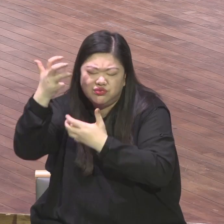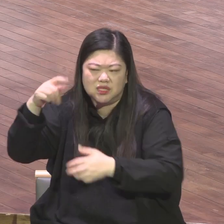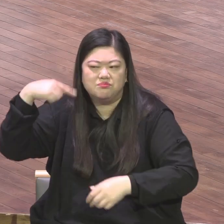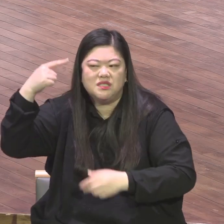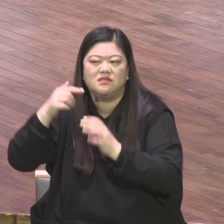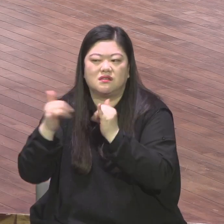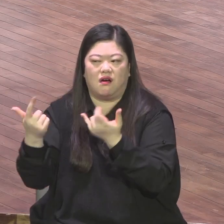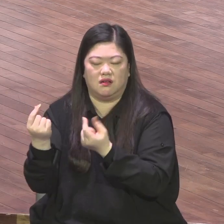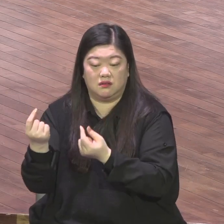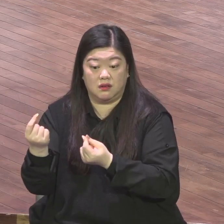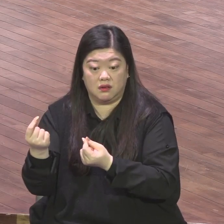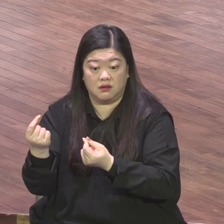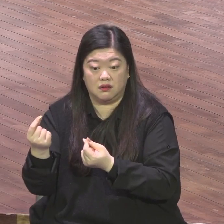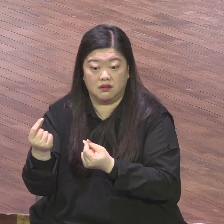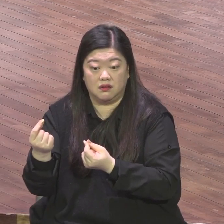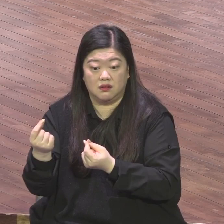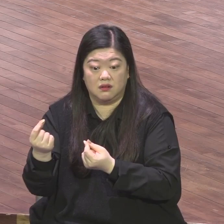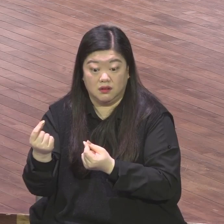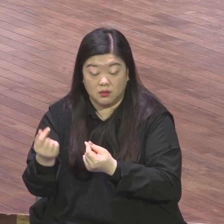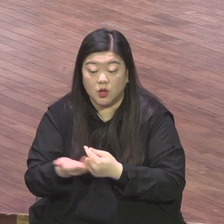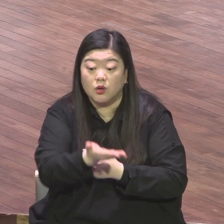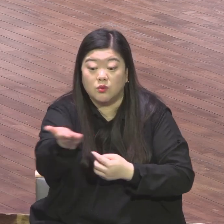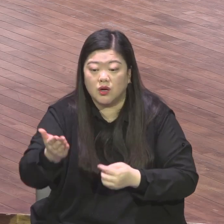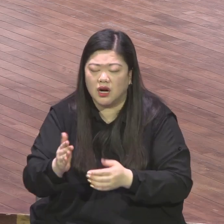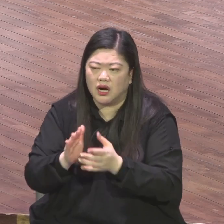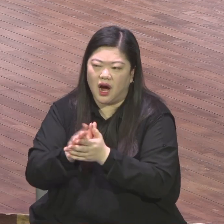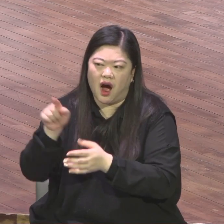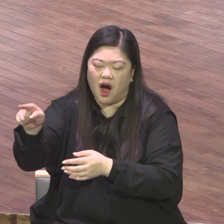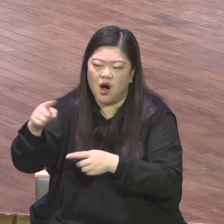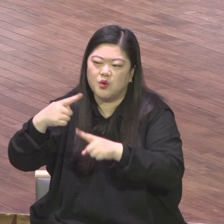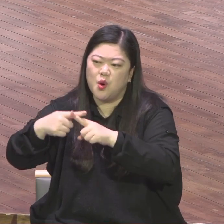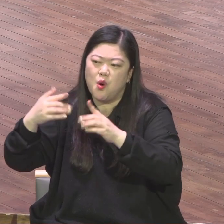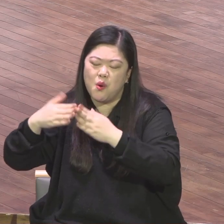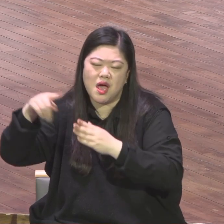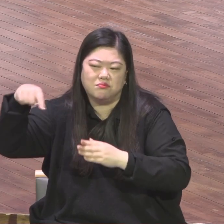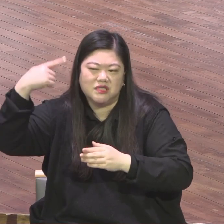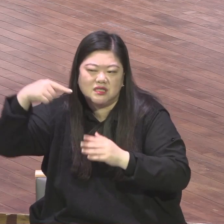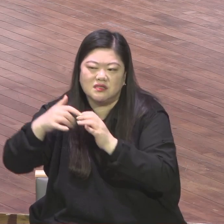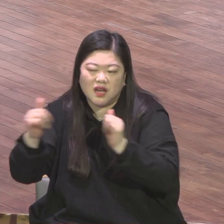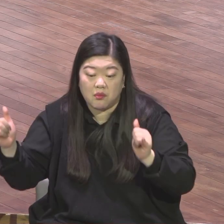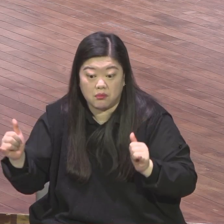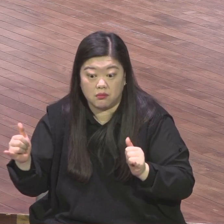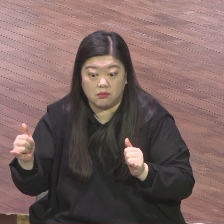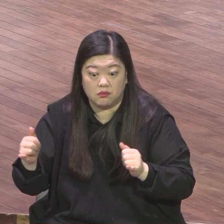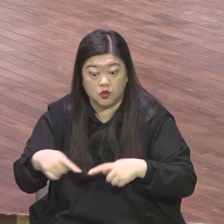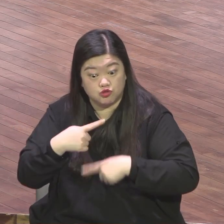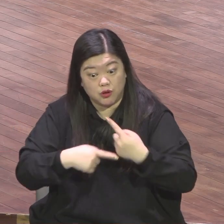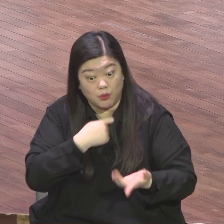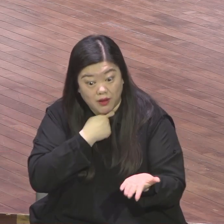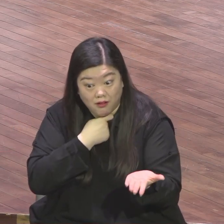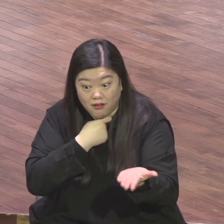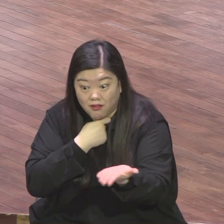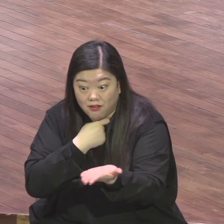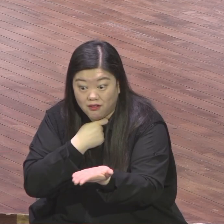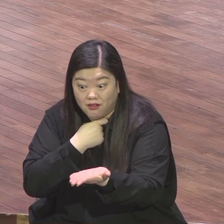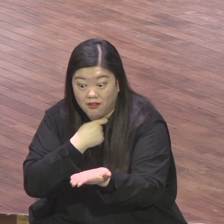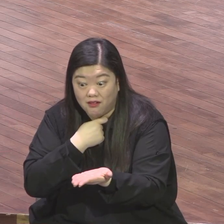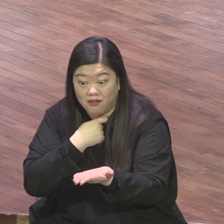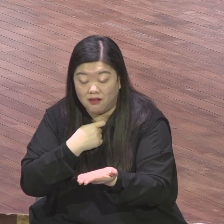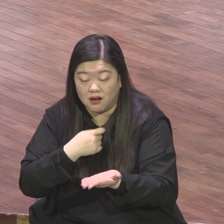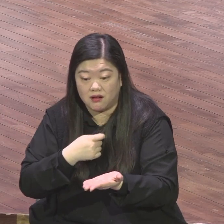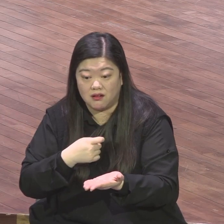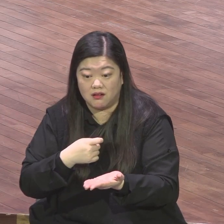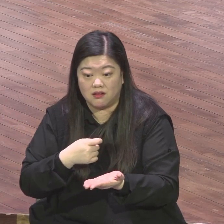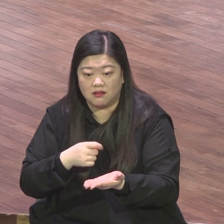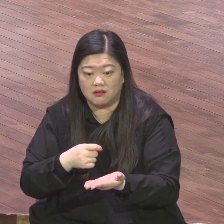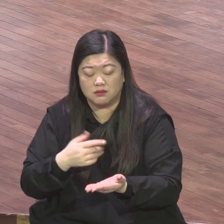한 번만 들어보세요. 저 기도한다 미쳤어. 저 교회 미쳤어 저거. 저 사람 저 완전히 주위 사람들이 볼 때